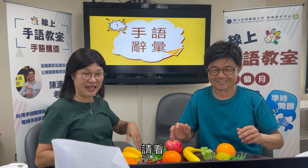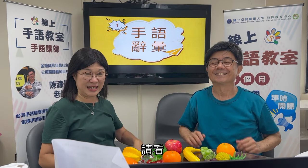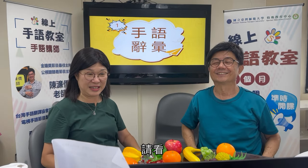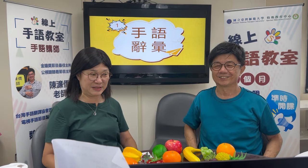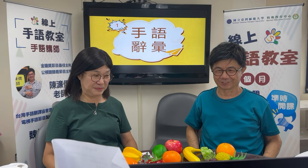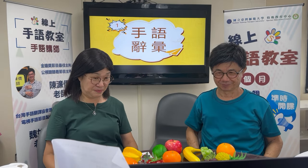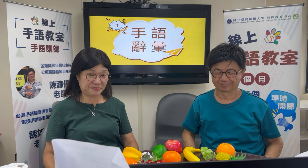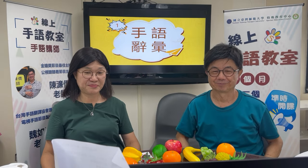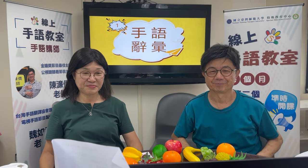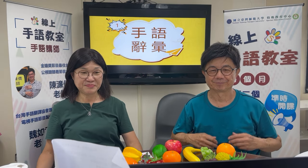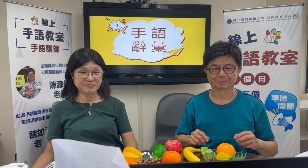看